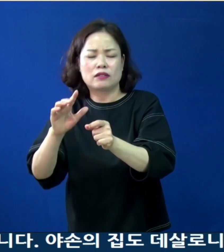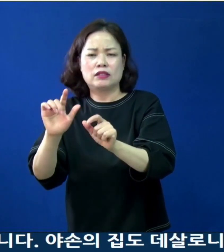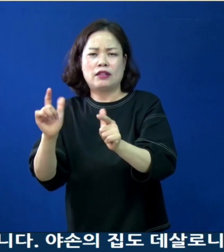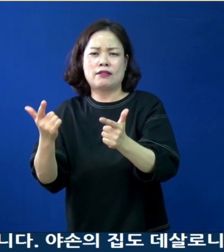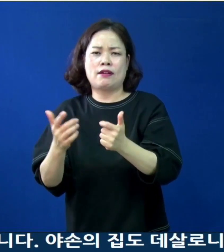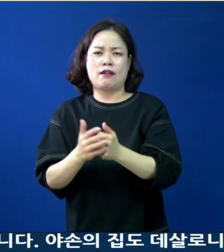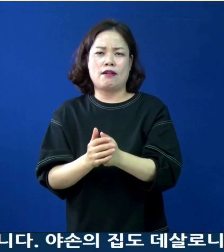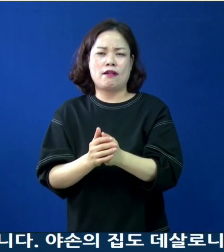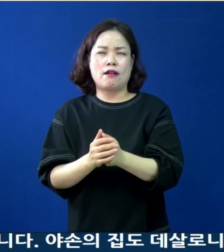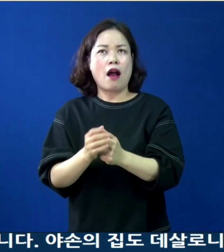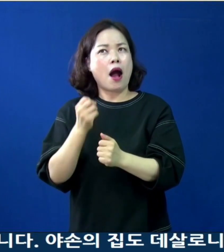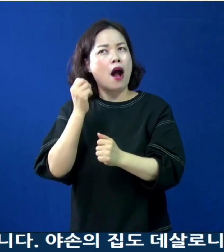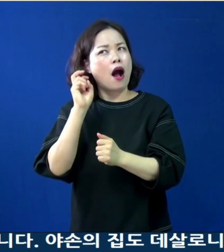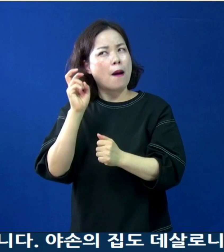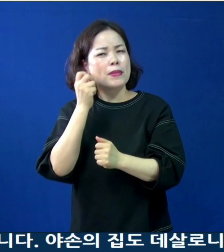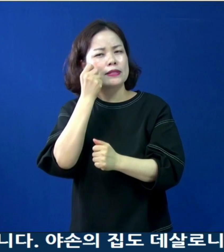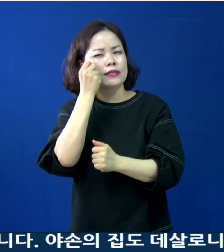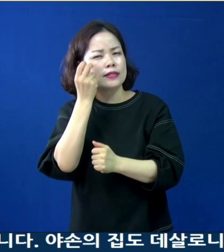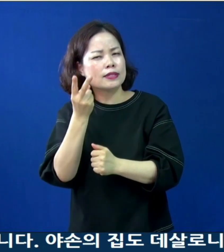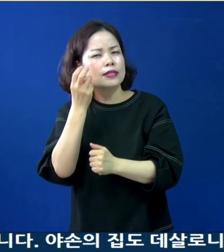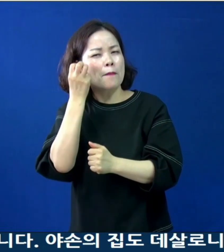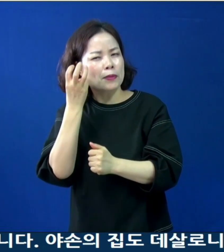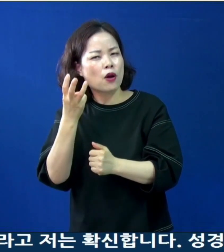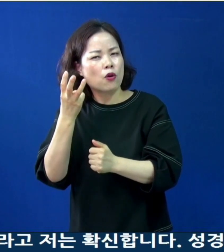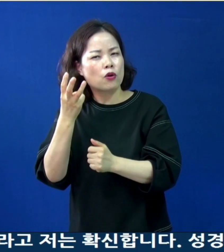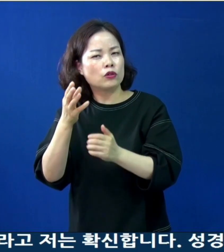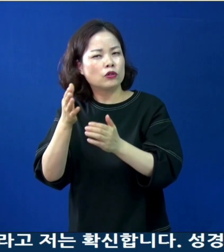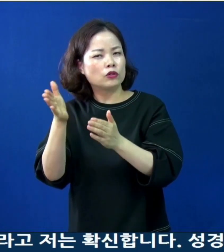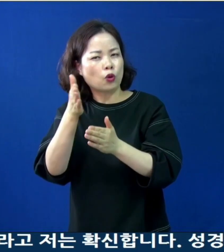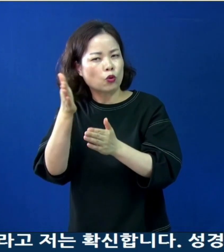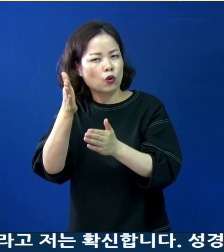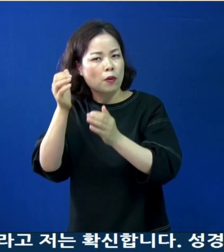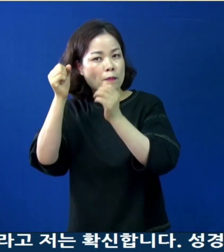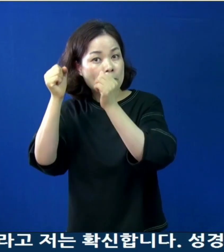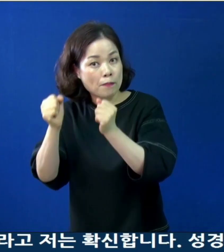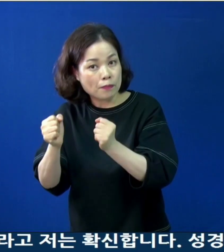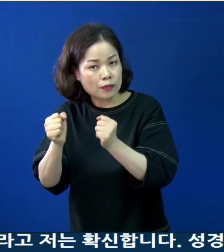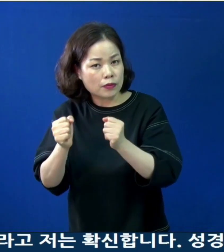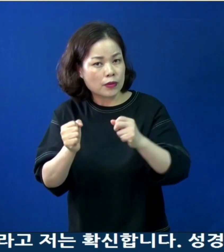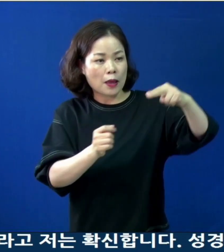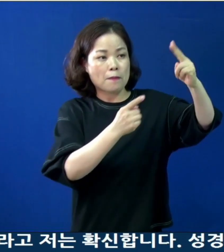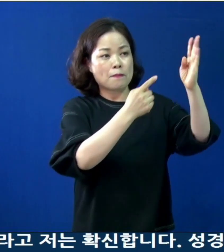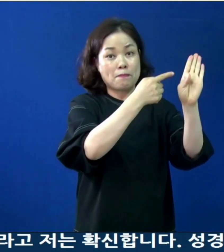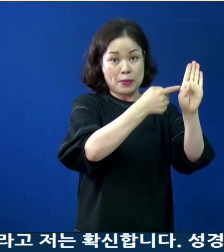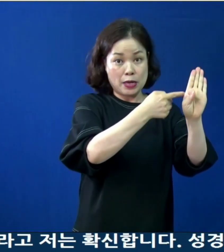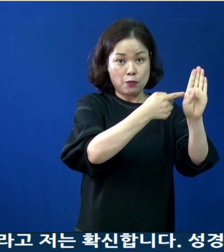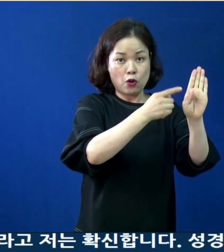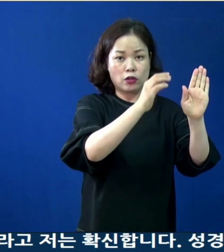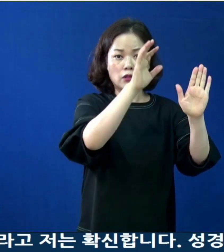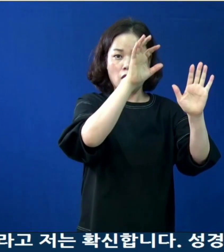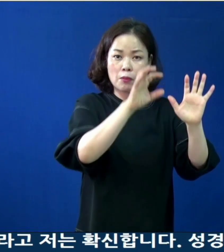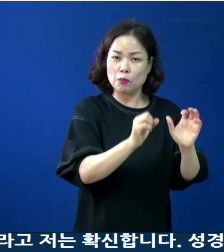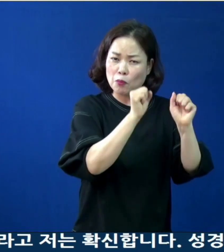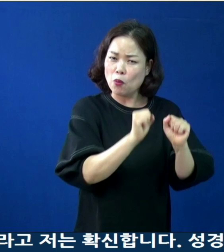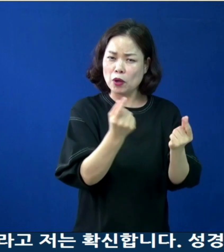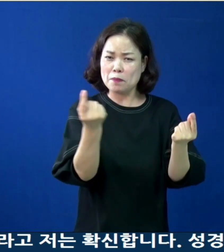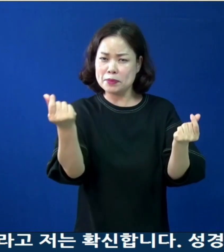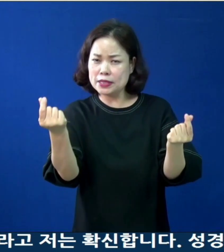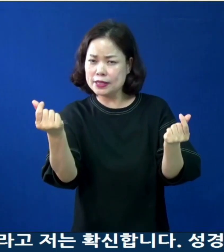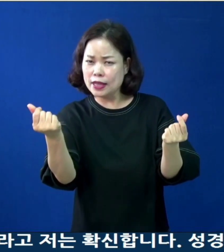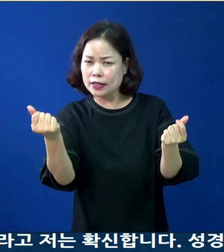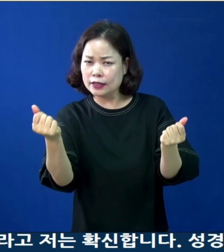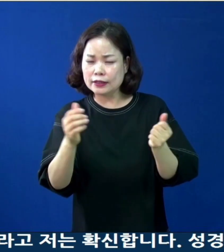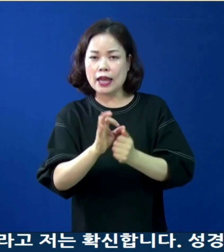적어도 2, 3개월은 머물어요. 2, 3개월은 머물면서 빌립보에서 머문 시간하고 거의 비슷할 거예요. 그러면서 야손의